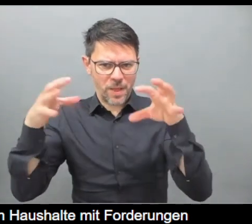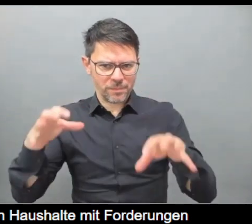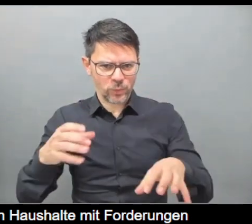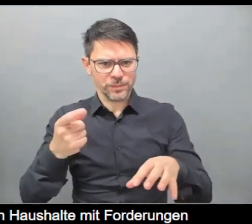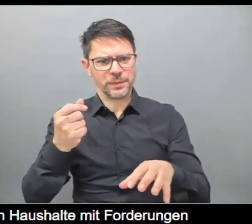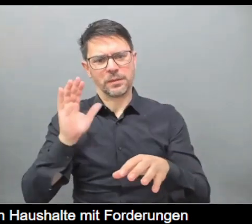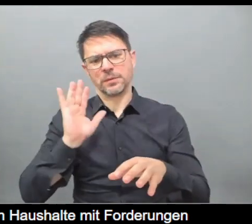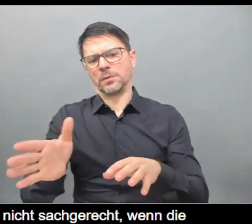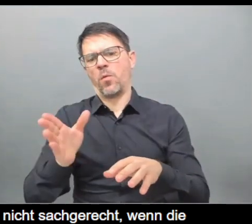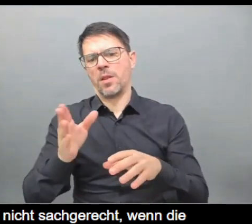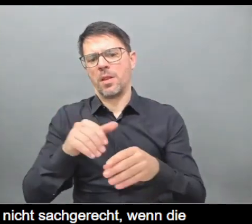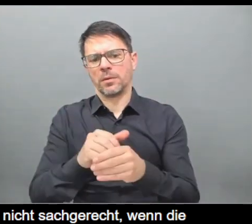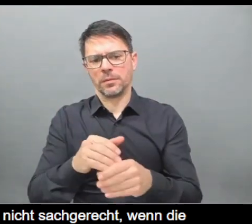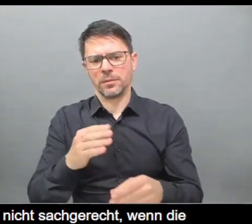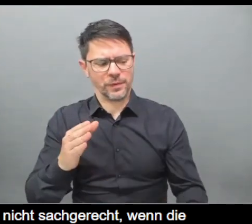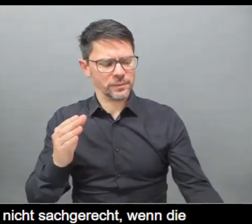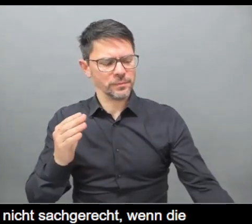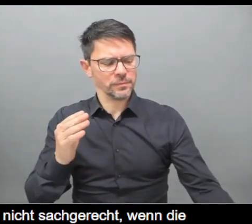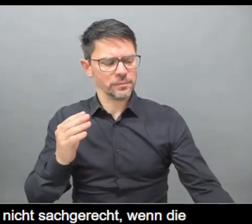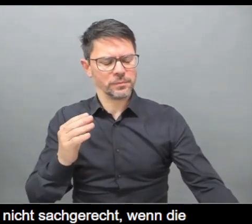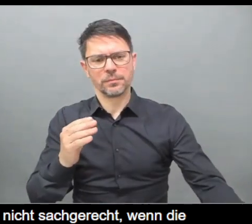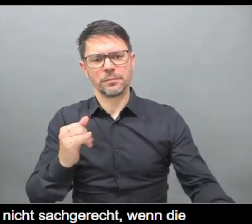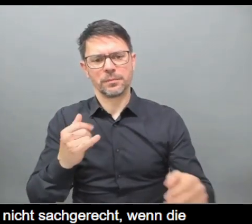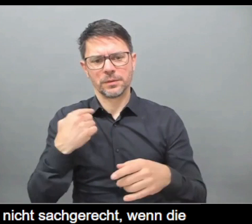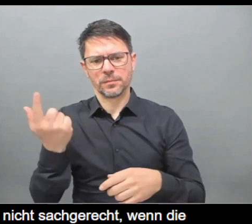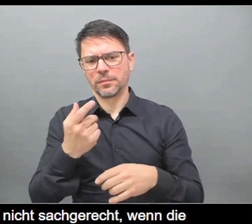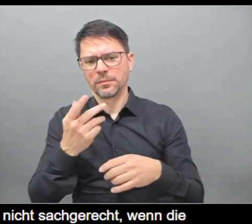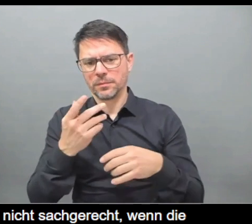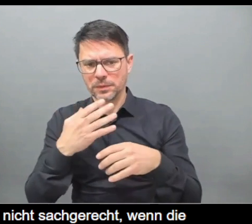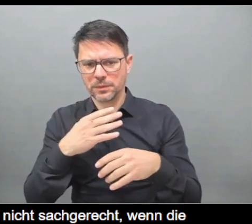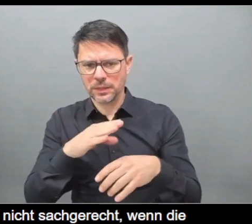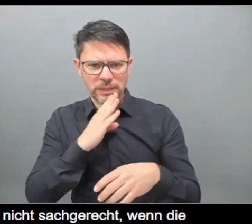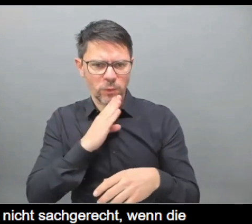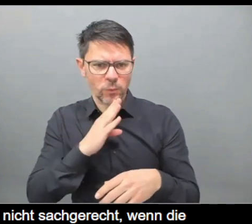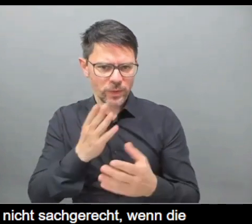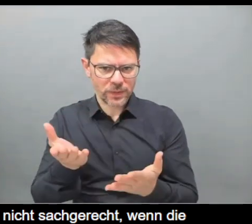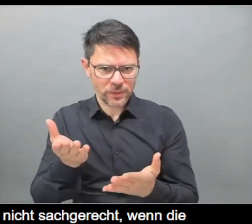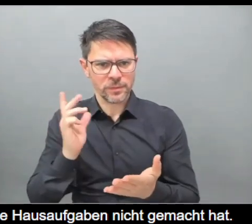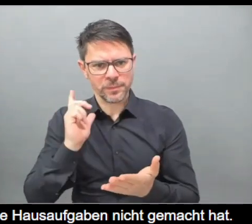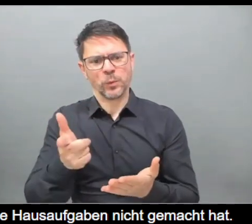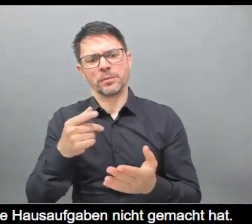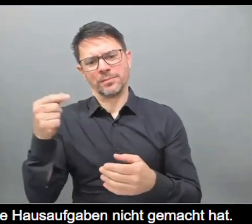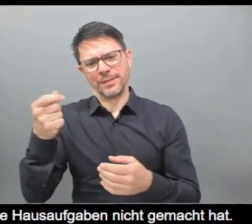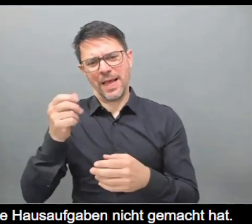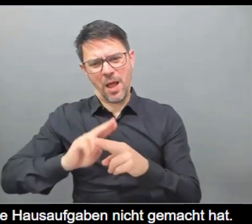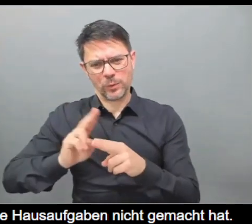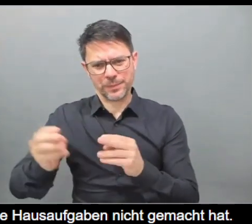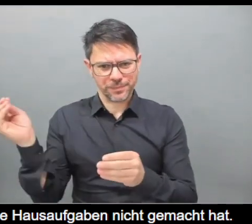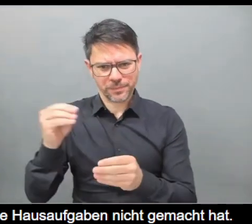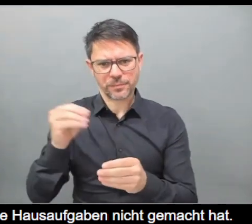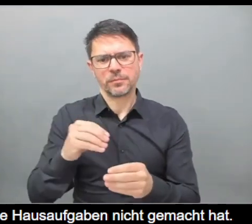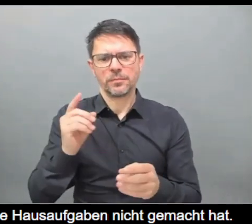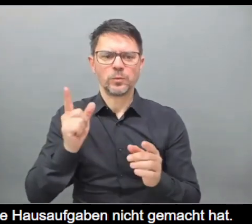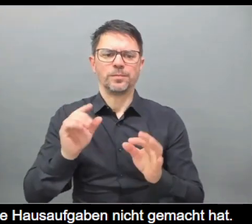nachgebessert werden, dass diese 6 Milliarden vollständig ausgereicht werden, so wie auch der Freistaat. Ich denke, da wird der Gesundheitsminister noch etwas dazu sagen,